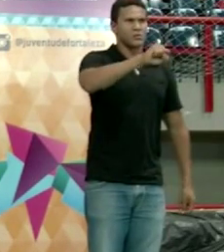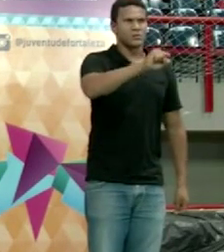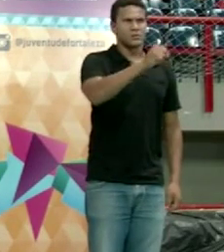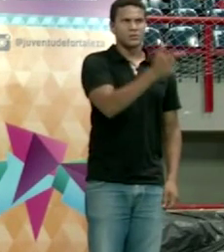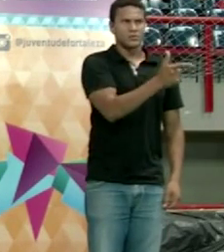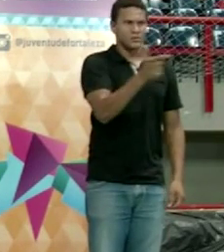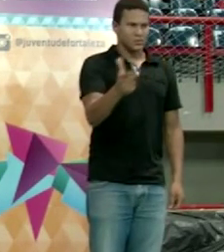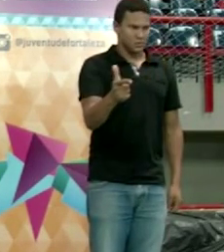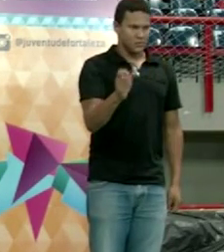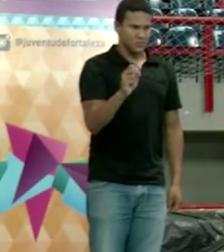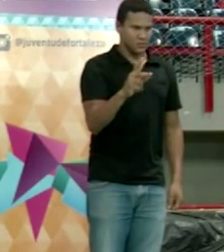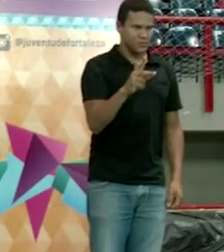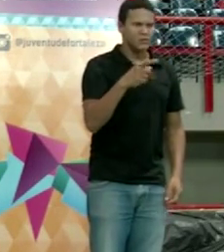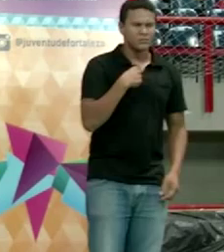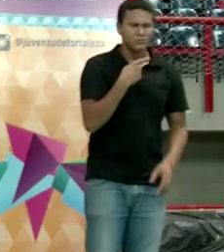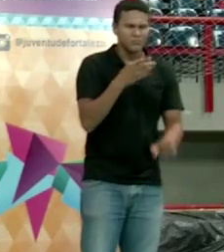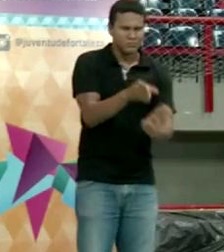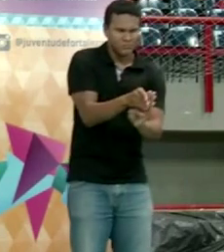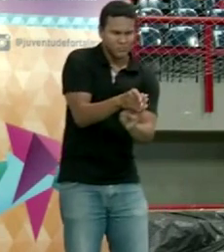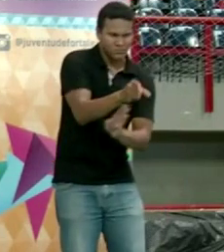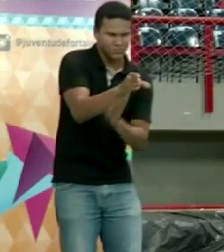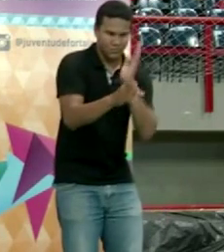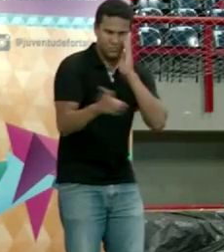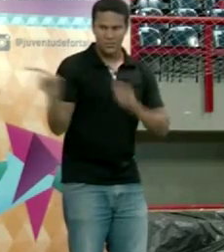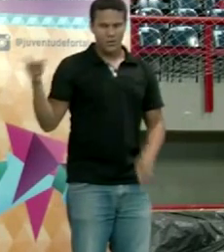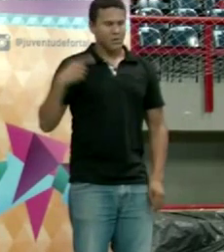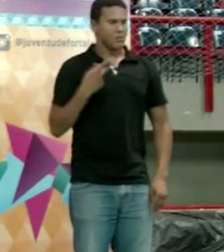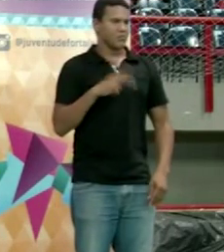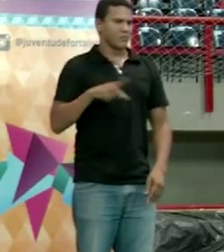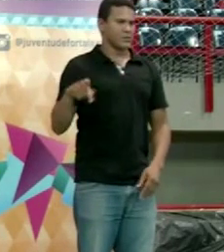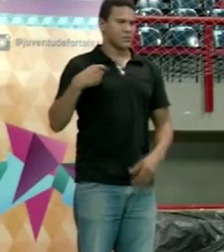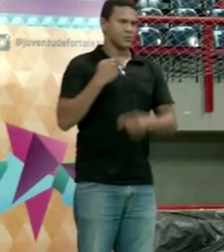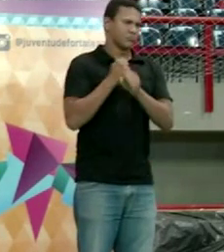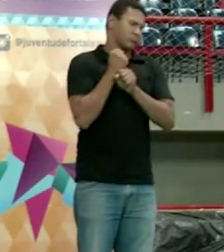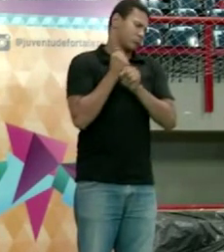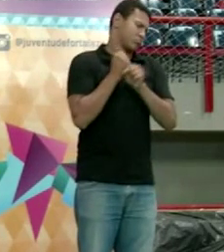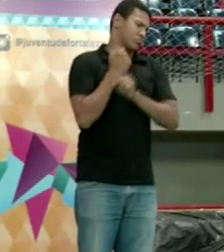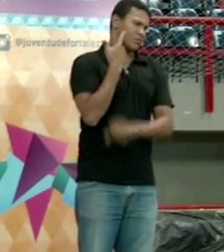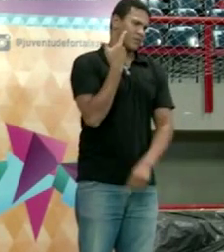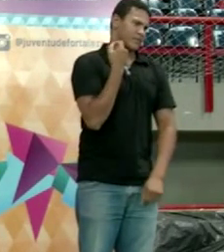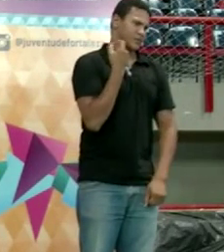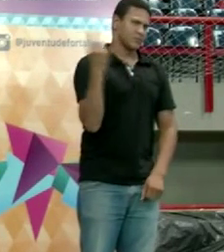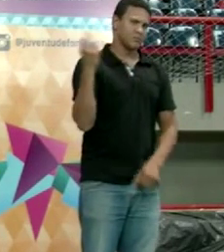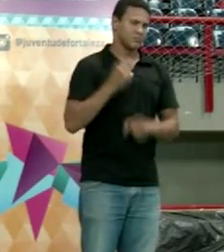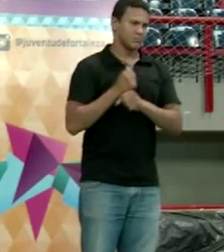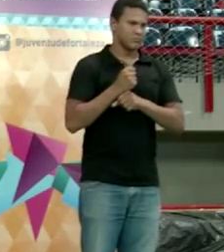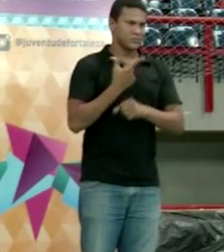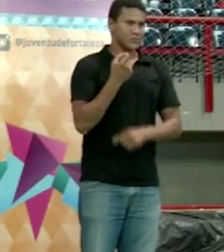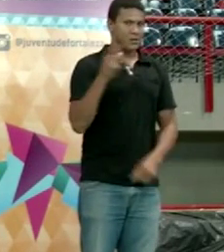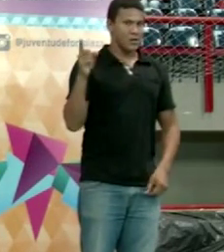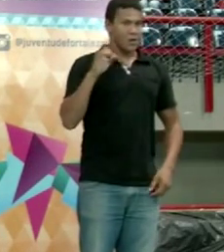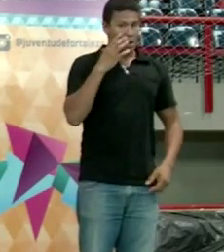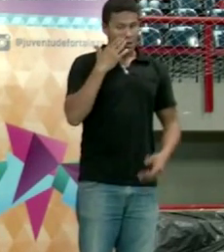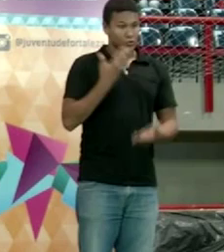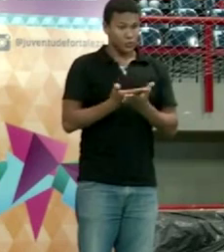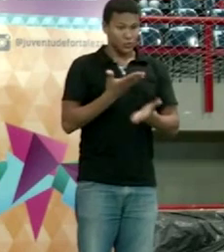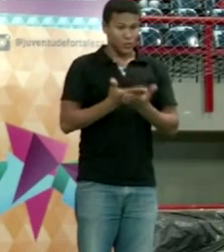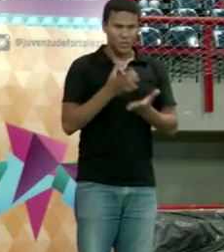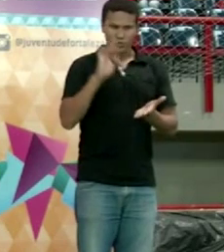1822. Deixa eu dar uma dica. Eu sou professor há 20 anos de história. Eu só sei estudar